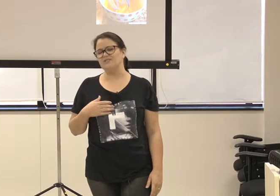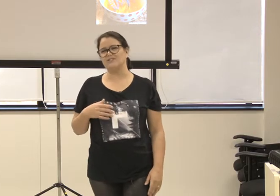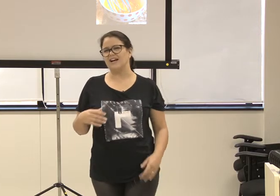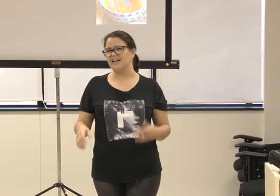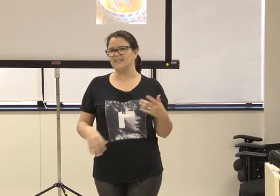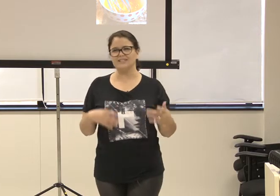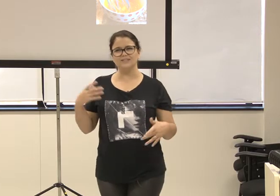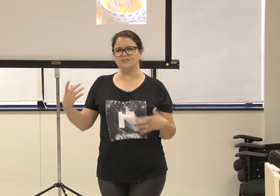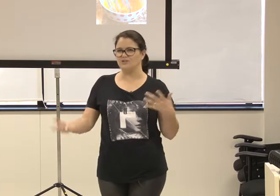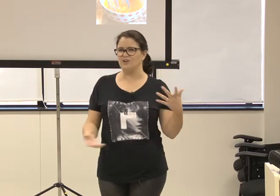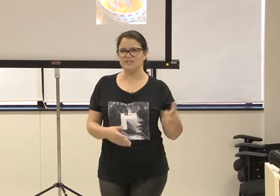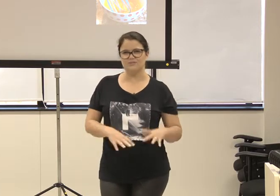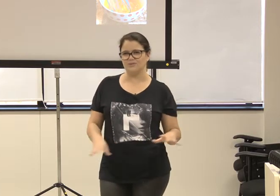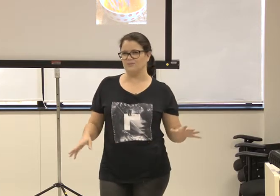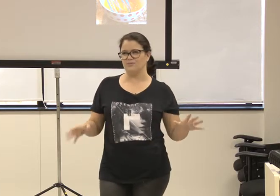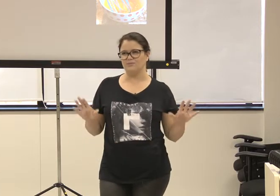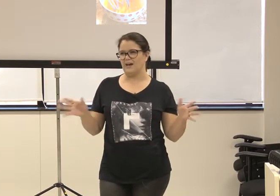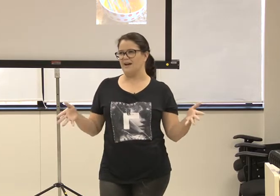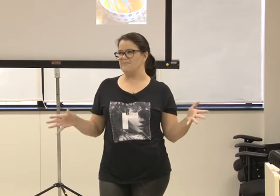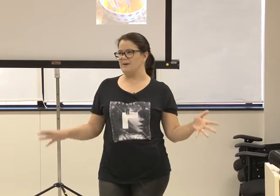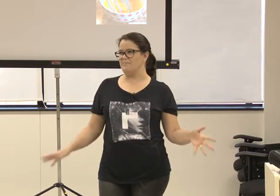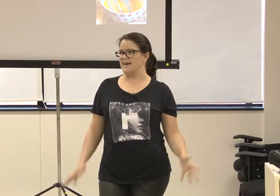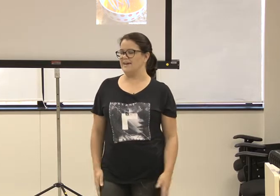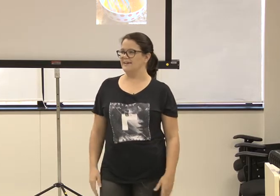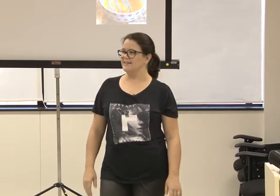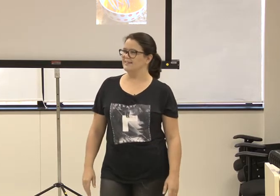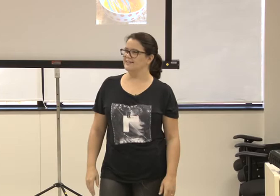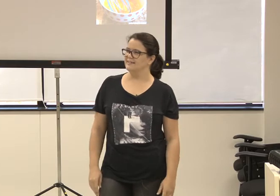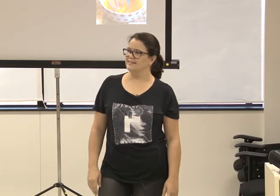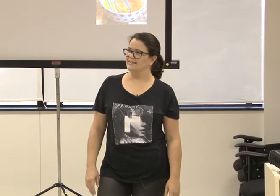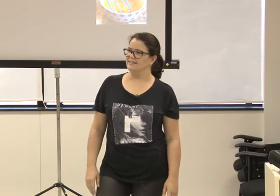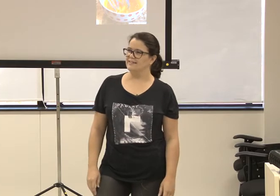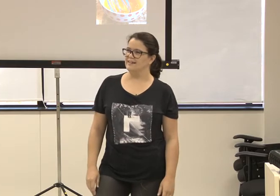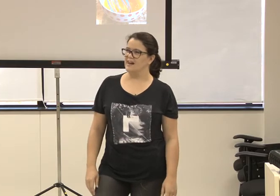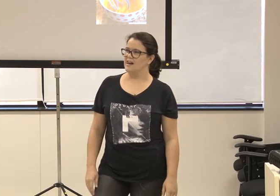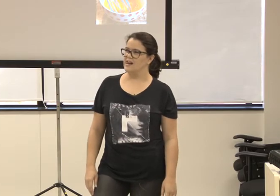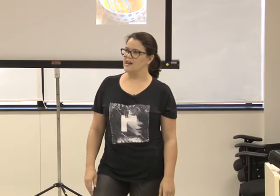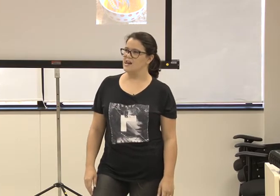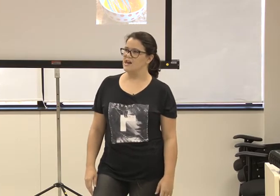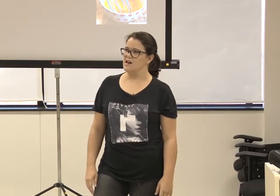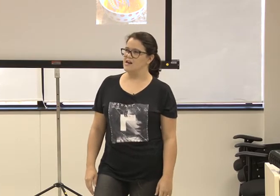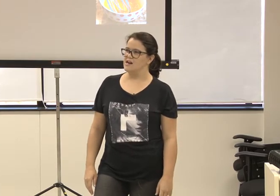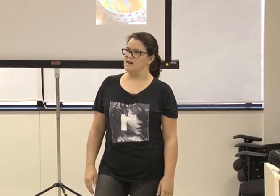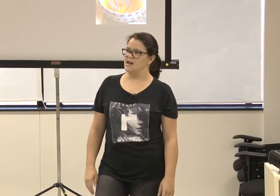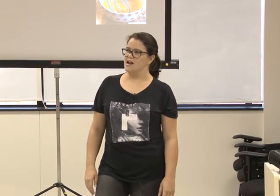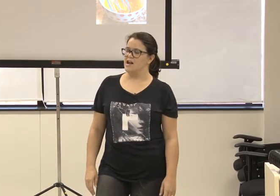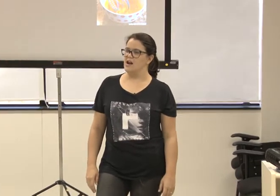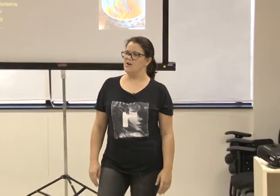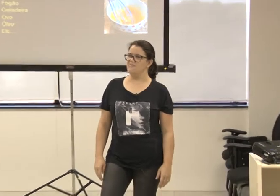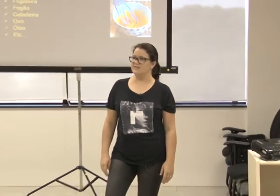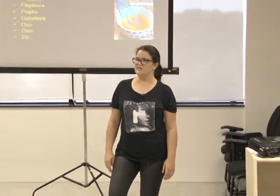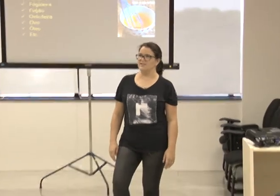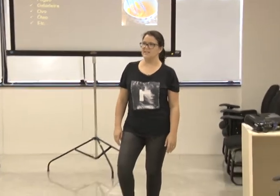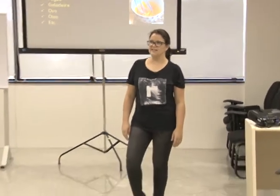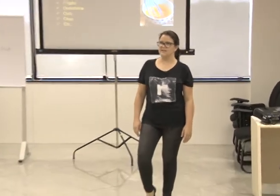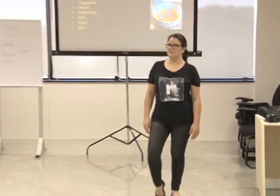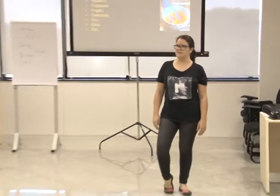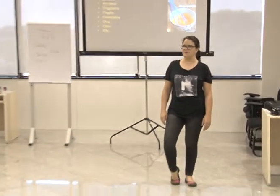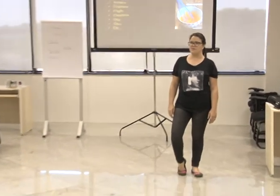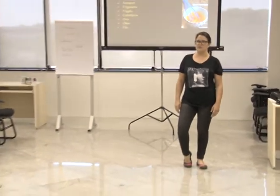Estudar aquele tanto de coisa não é a minha praia. Sabe, quando eu trabalhava lá, a gente esse banco, lembra, Francisco? Eu ia fazer o do TST, mas depois que eu olhei que